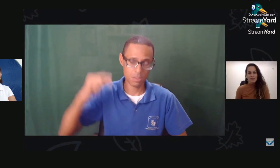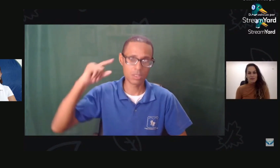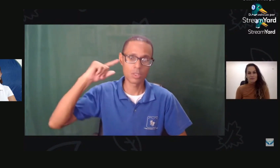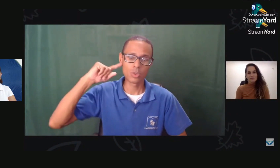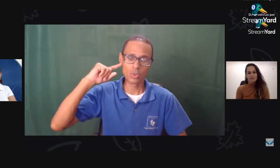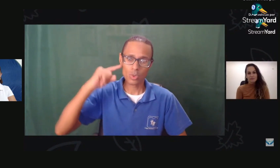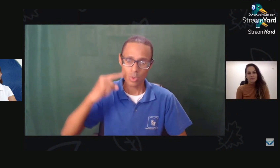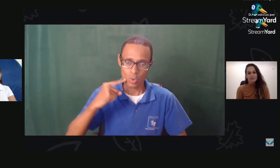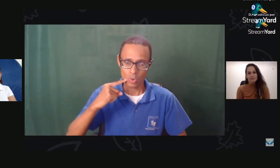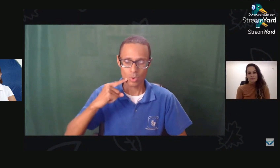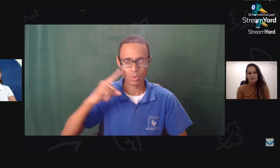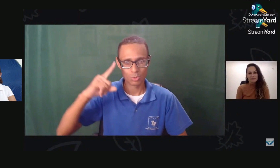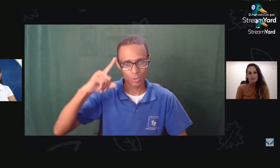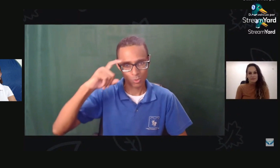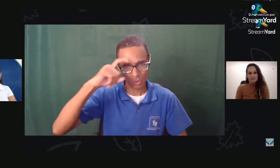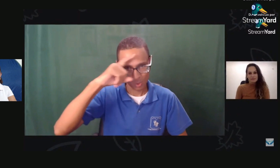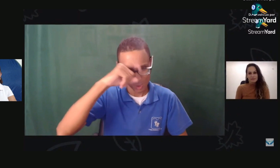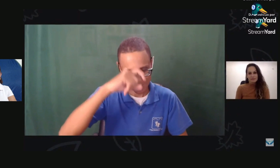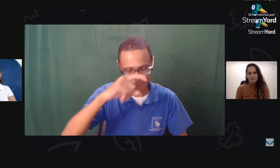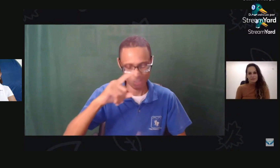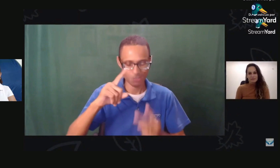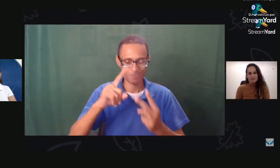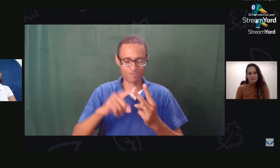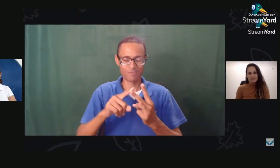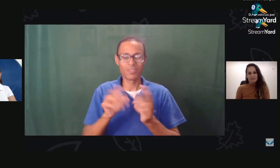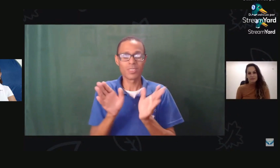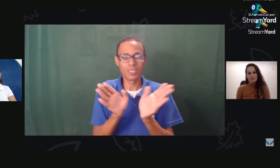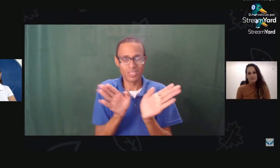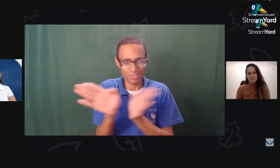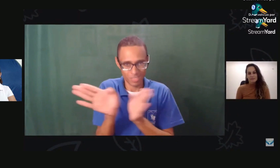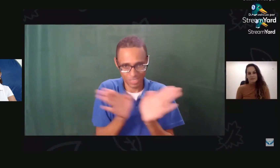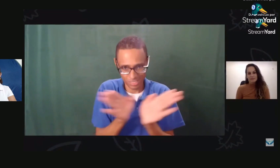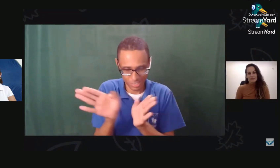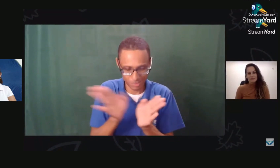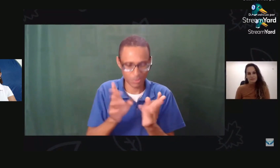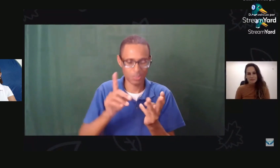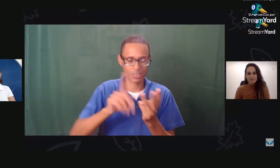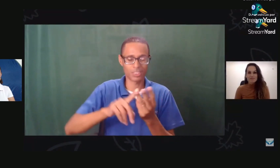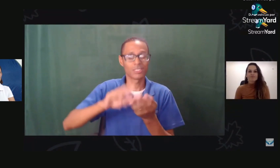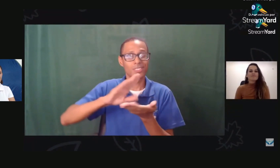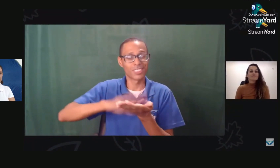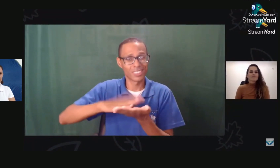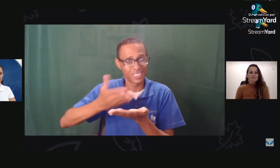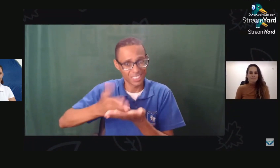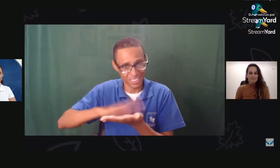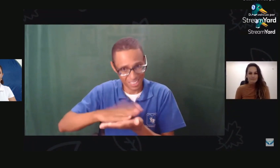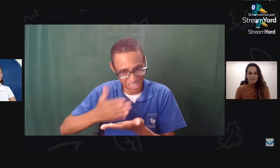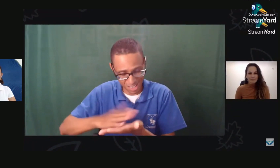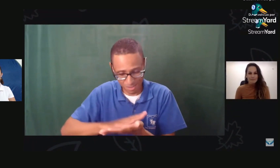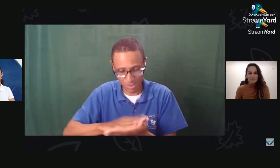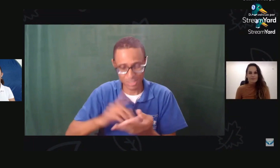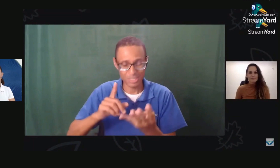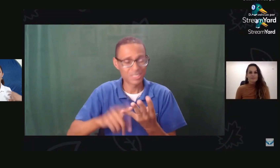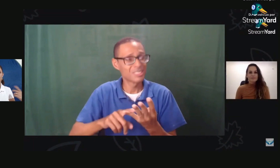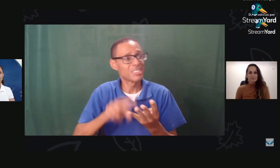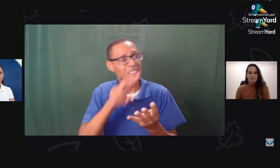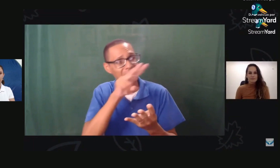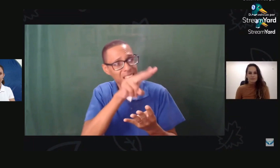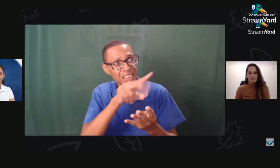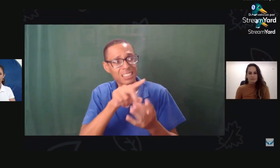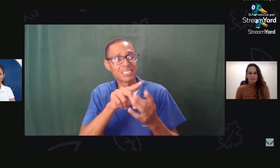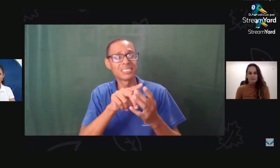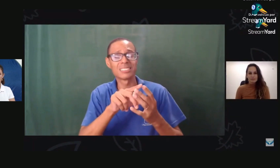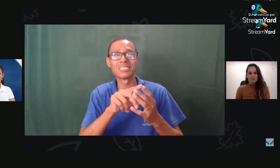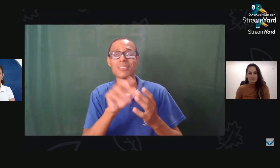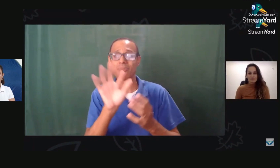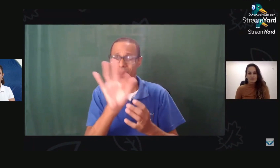todos nós sabemos, né, que os surdos têm dificuldade na acessibilidade, dificuldade com tradutores